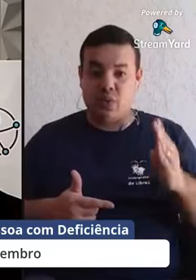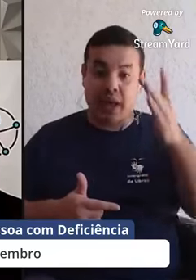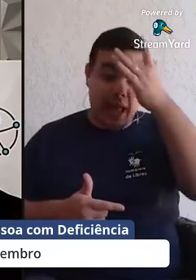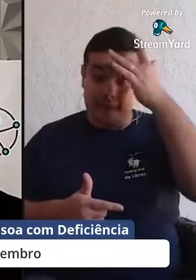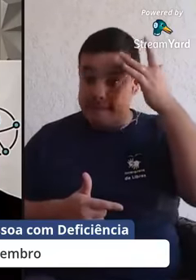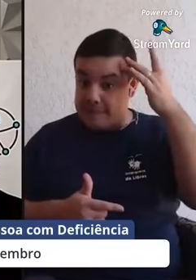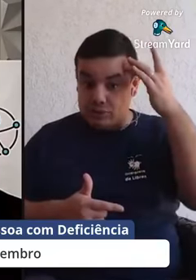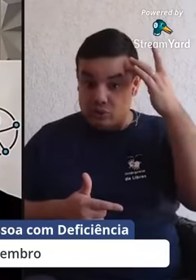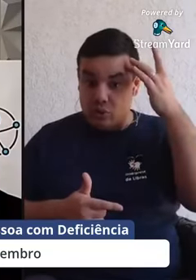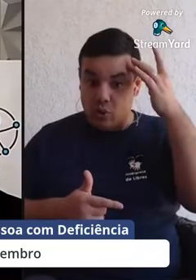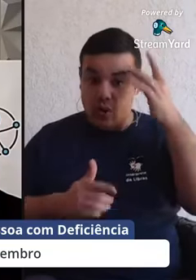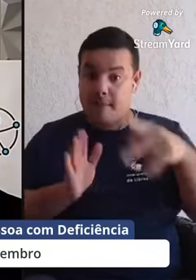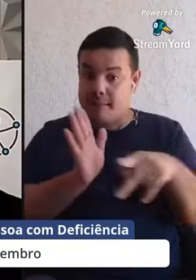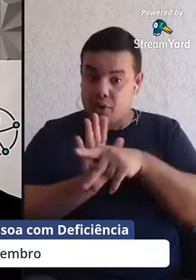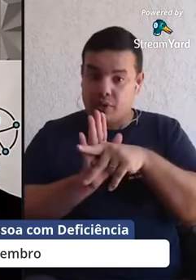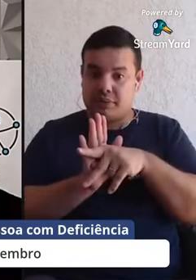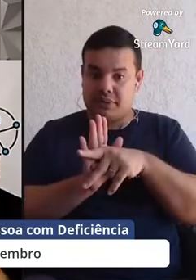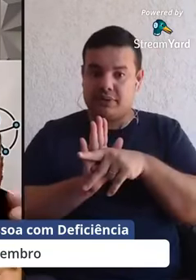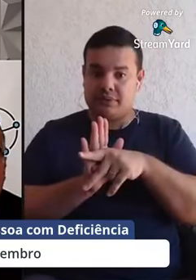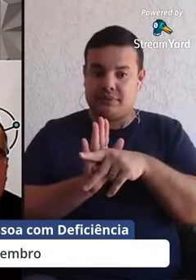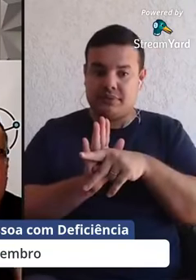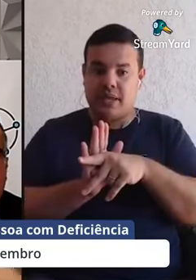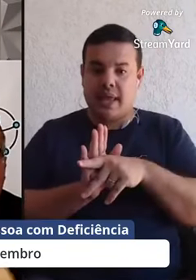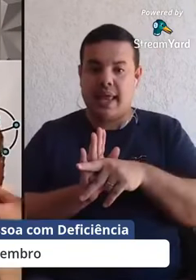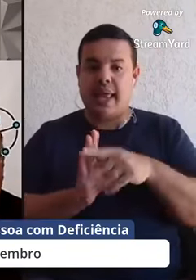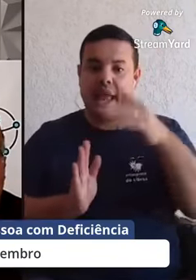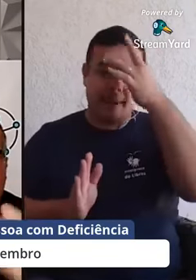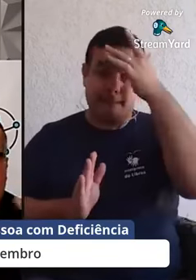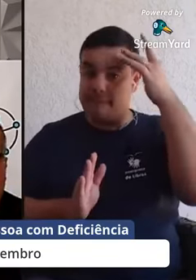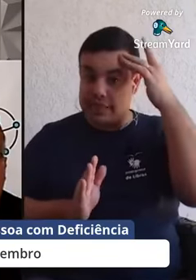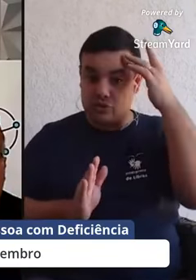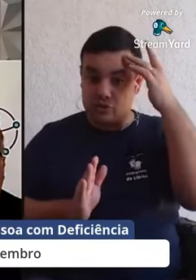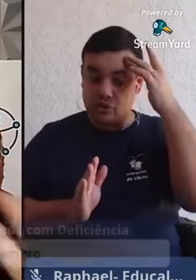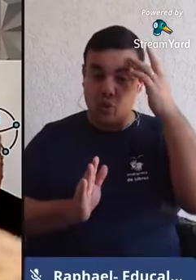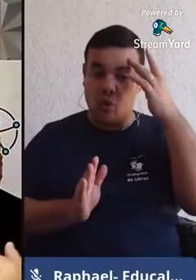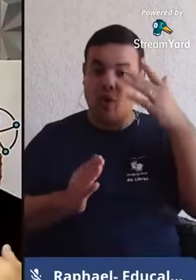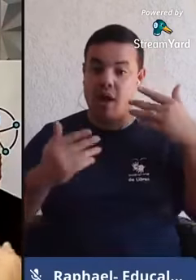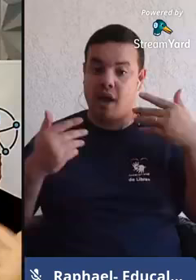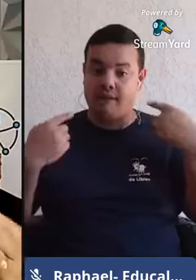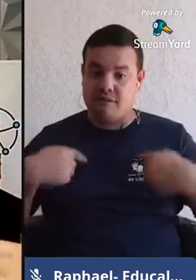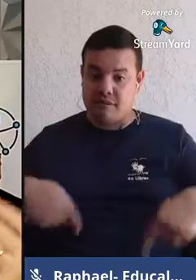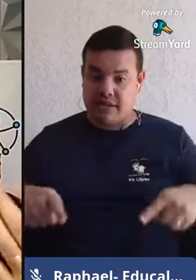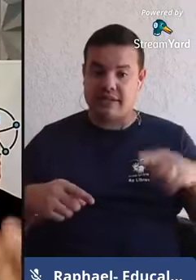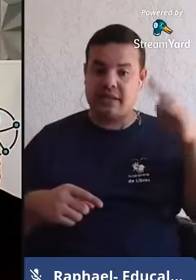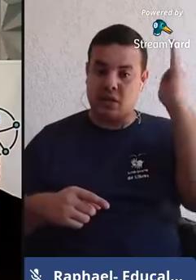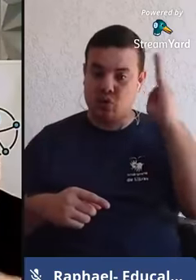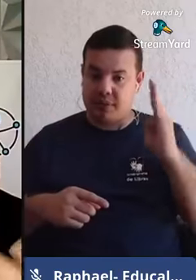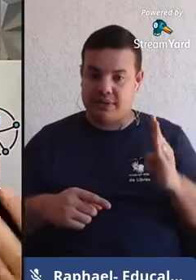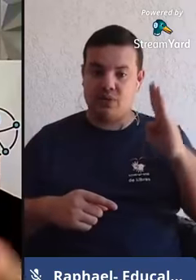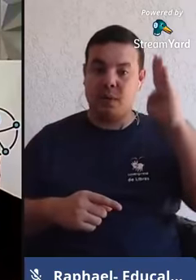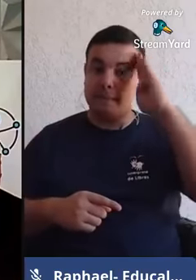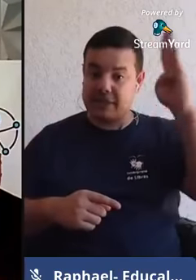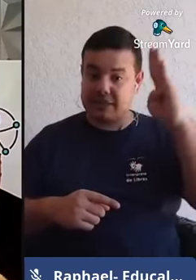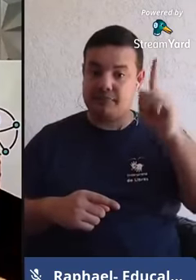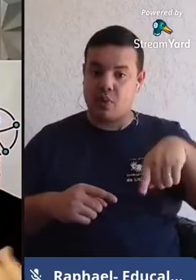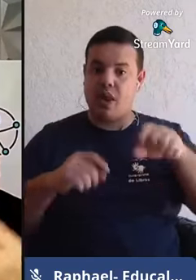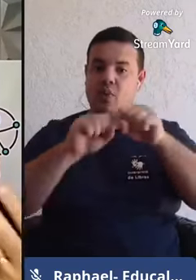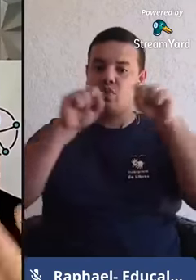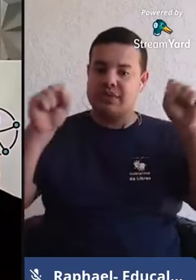física no Brasil, né? Enquanto em outros países, Europa, Estados Unidos, o principal comprador é o sistema, é o